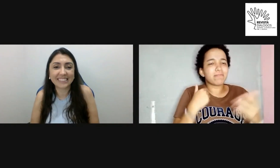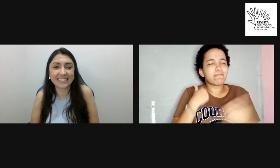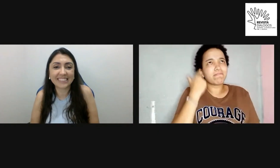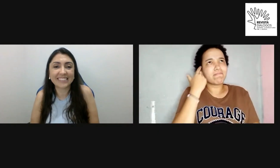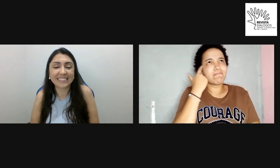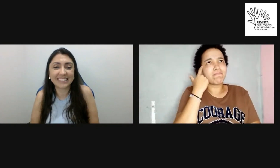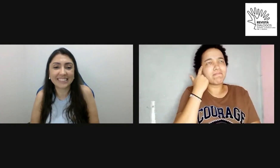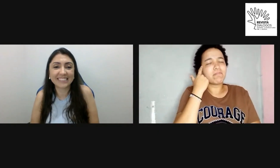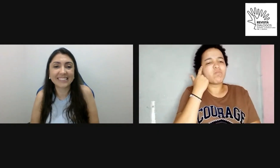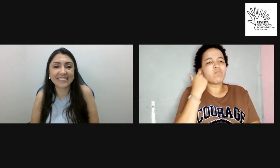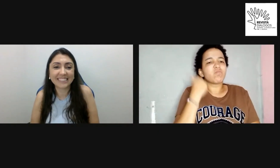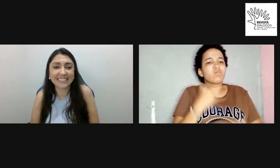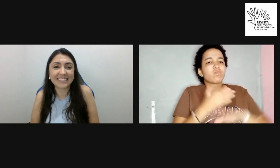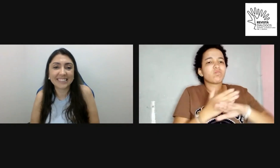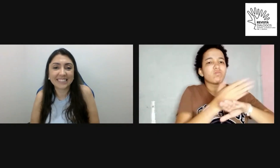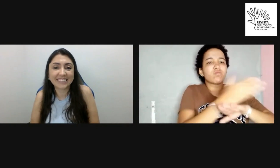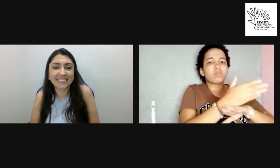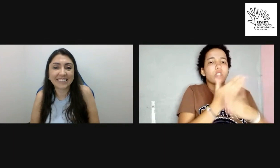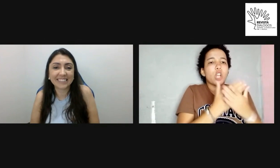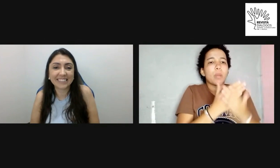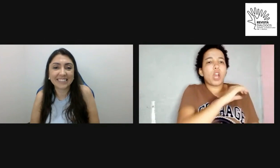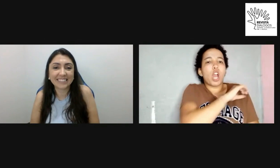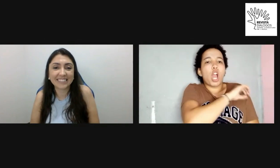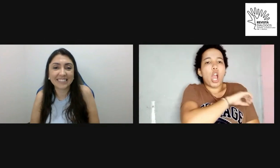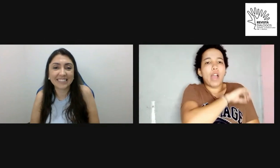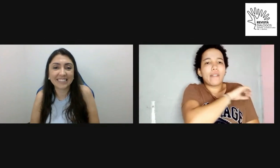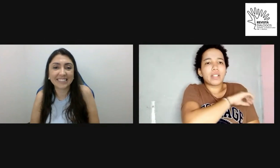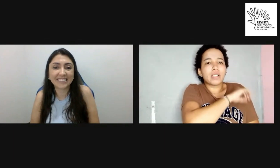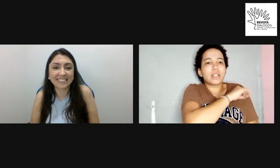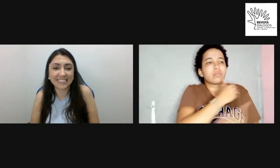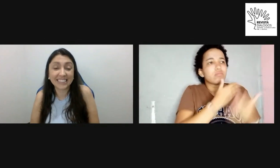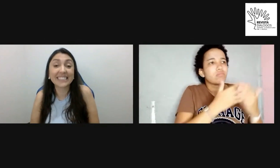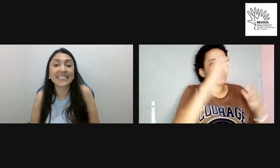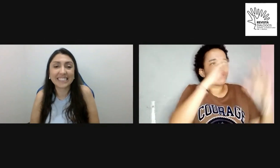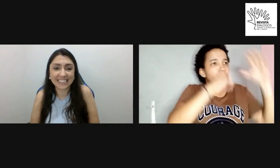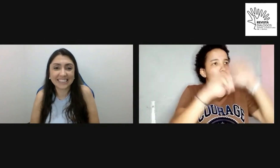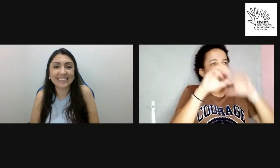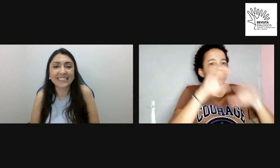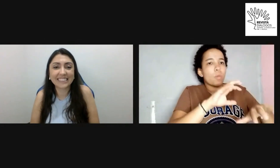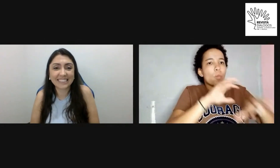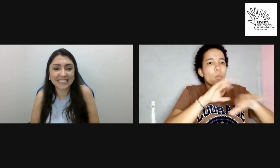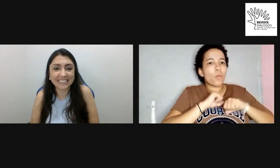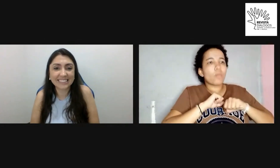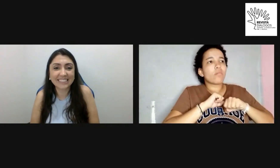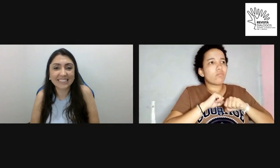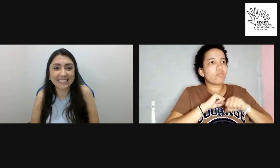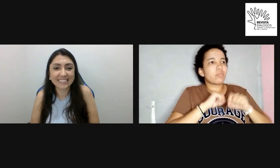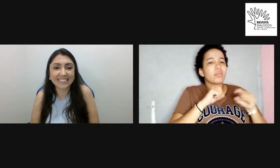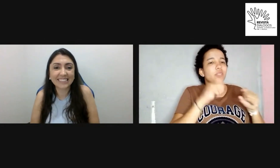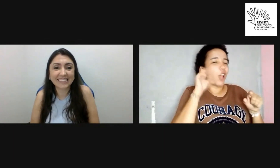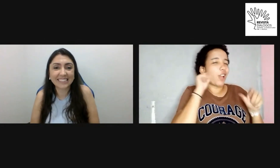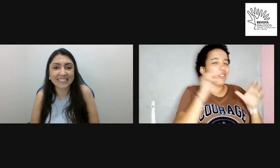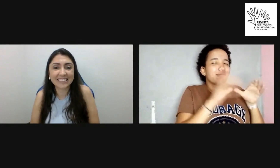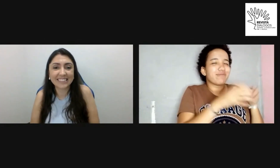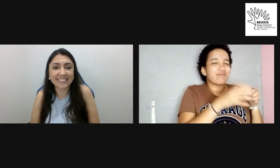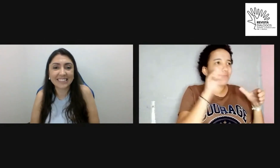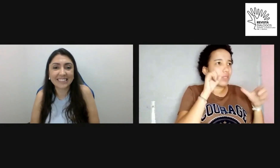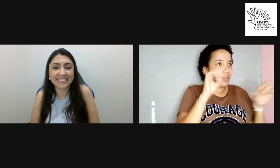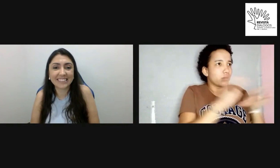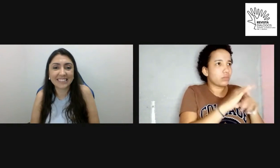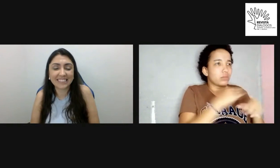Fiquei indecisa no início, então eu decidi participar das oficinas do grupo de ouvintes, me apropriar de todo o conhecimento que eles